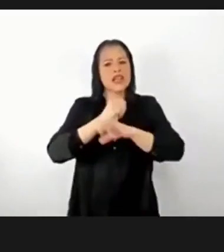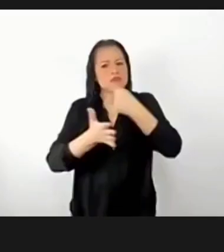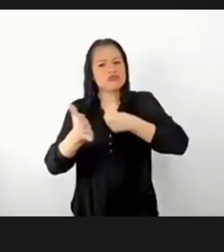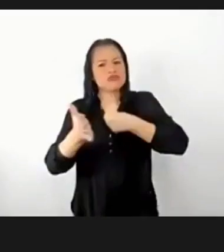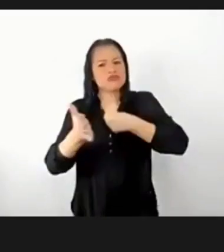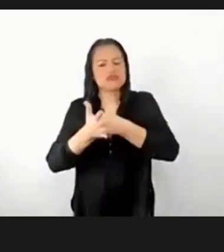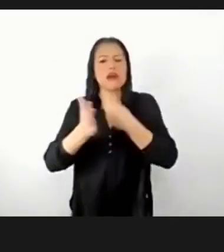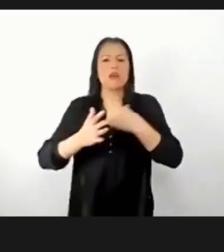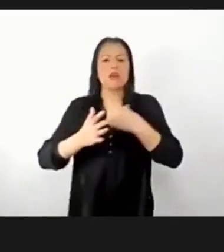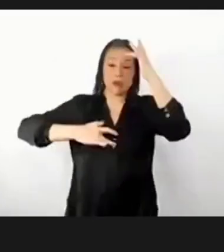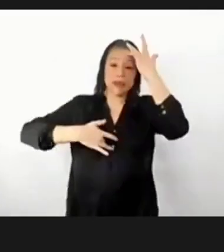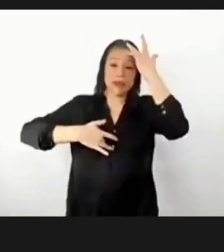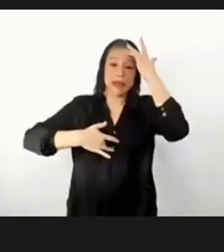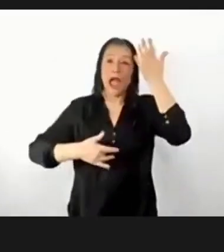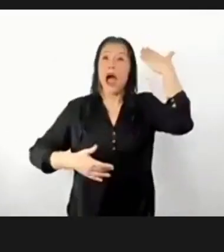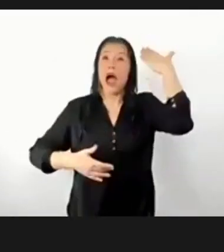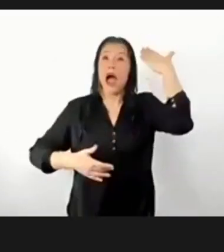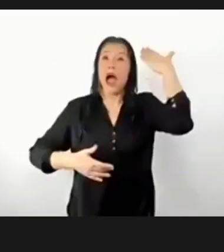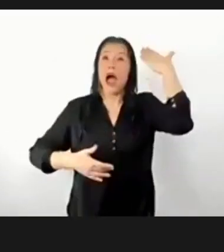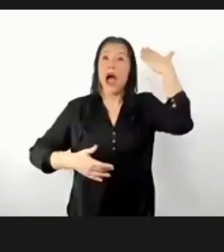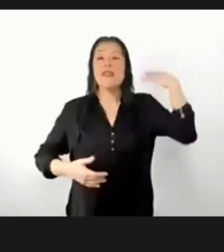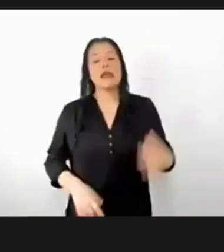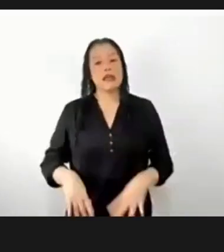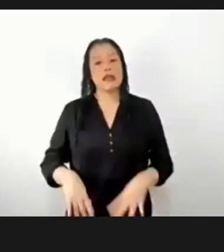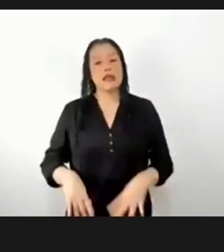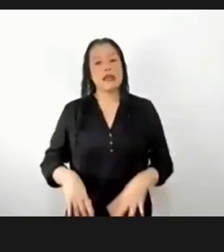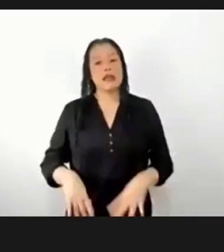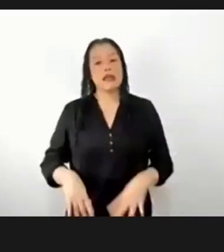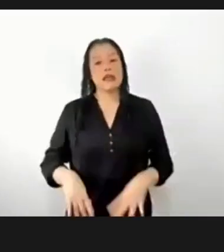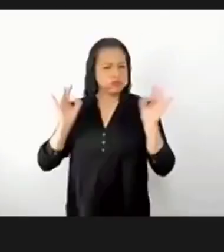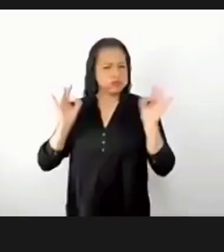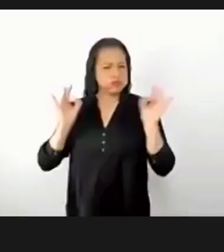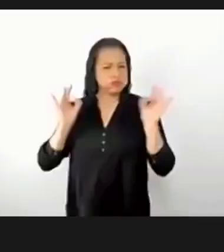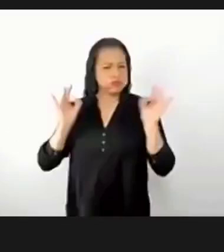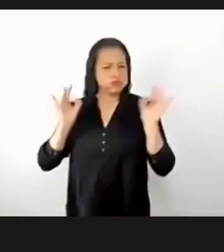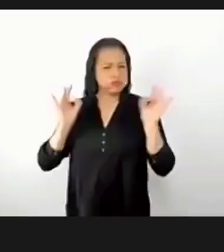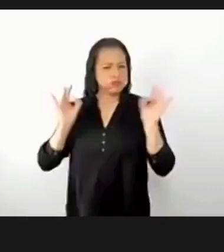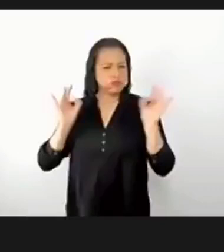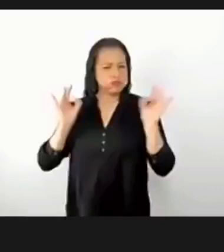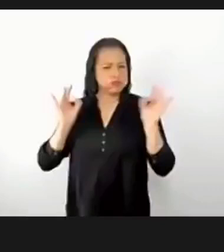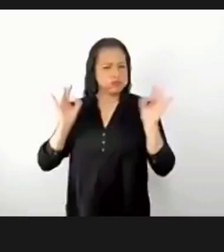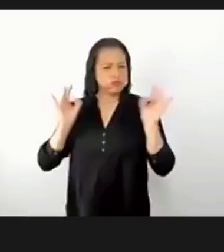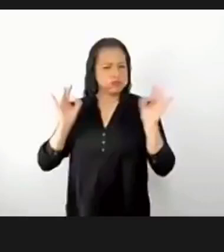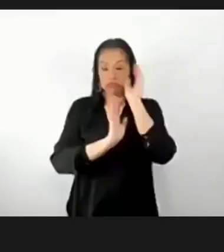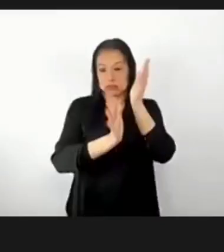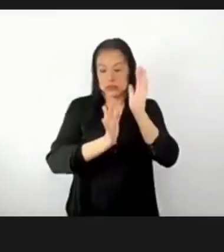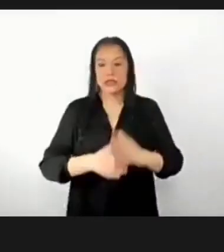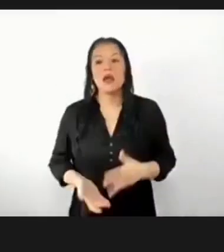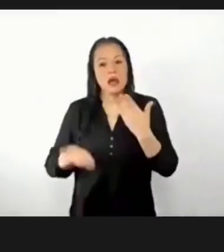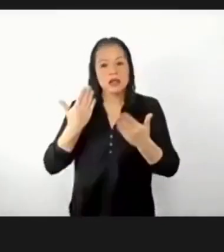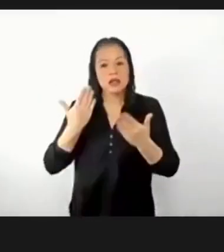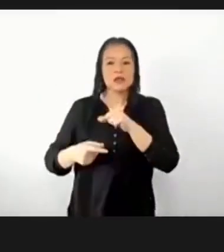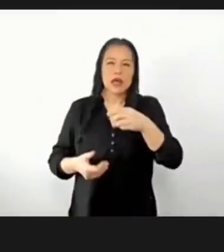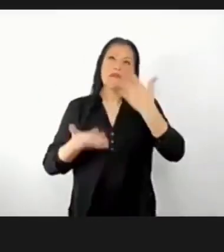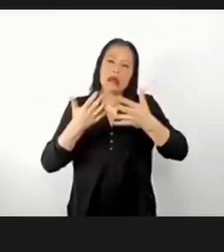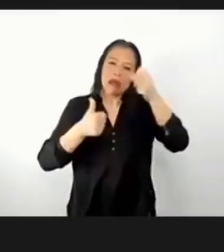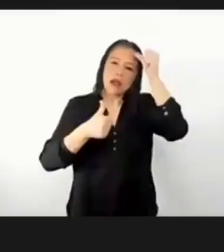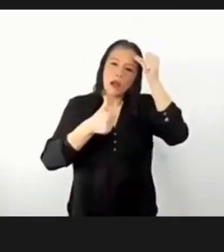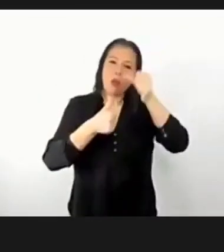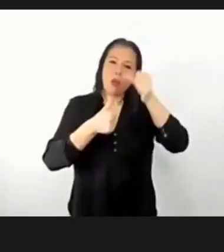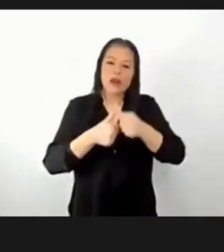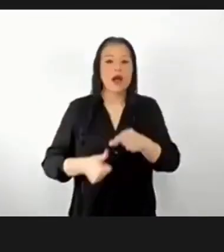que en esa época era terrible. De repente, entre los asistentes a esta charla,